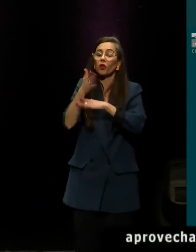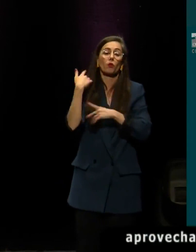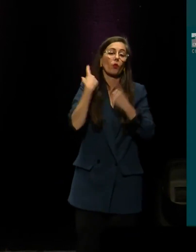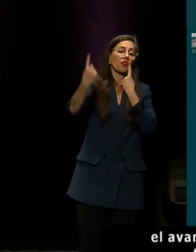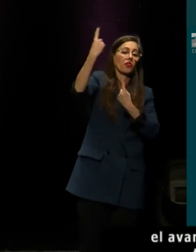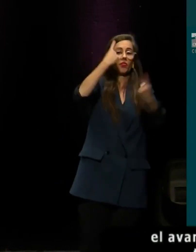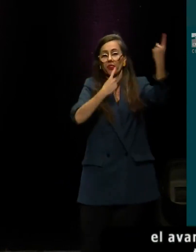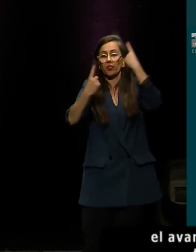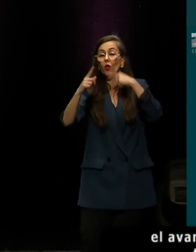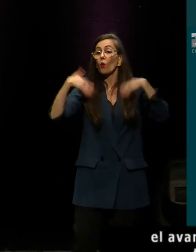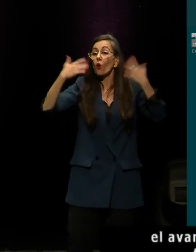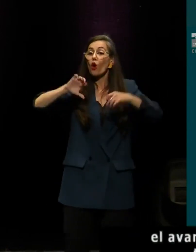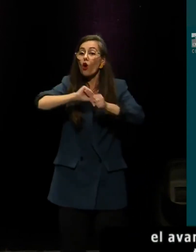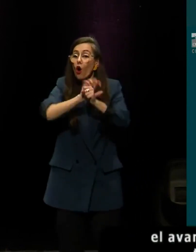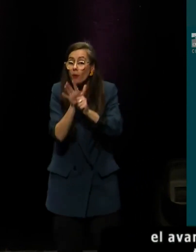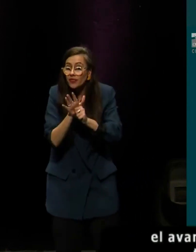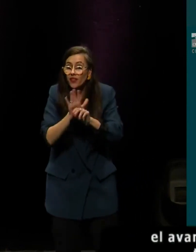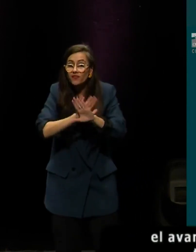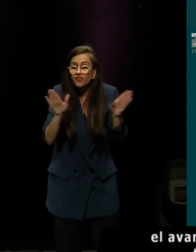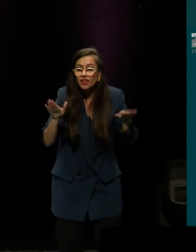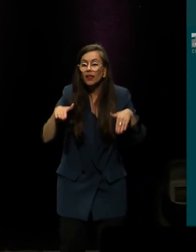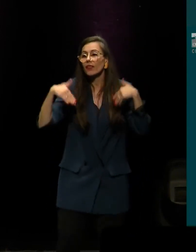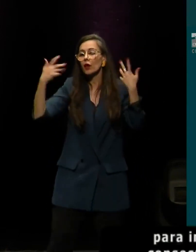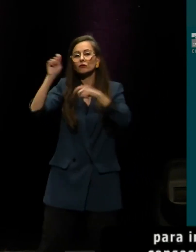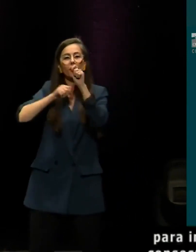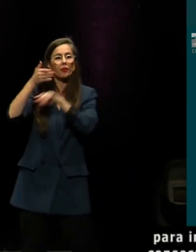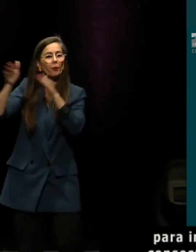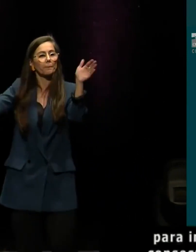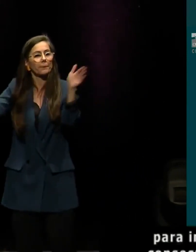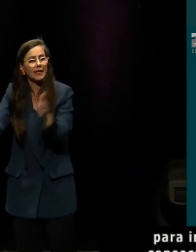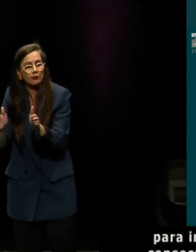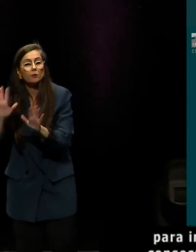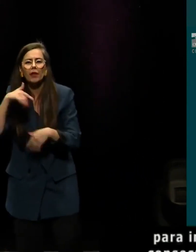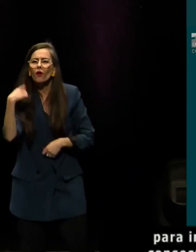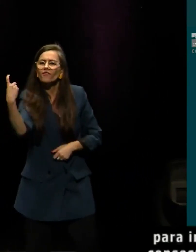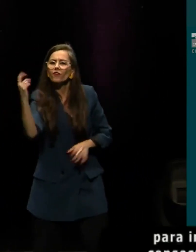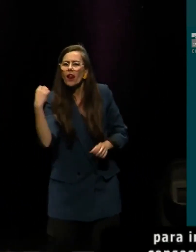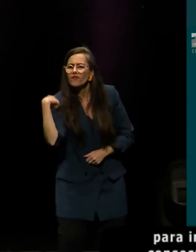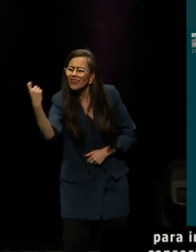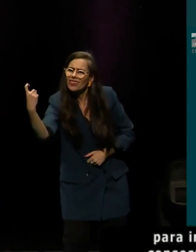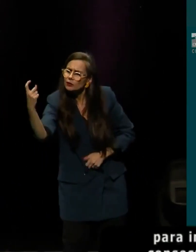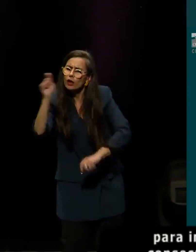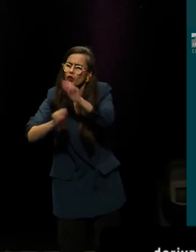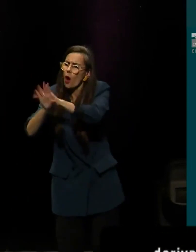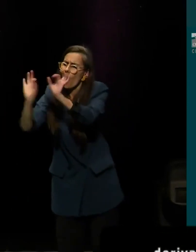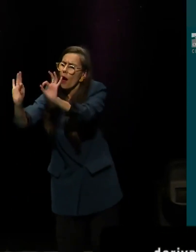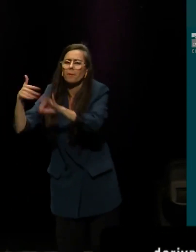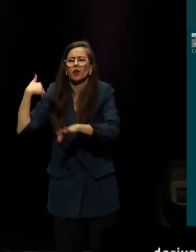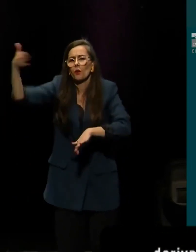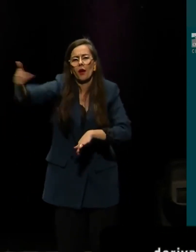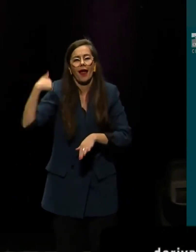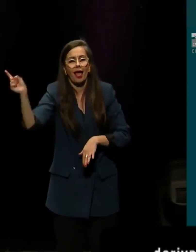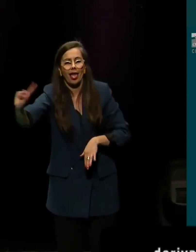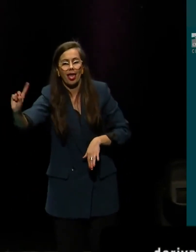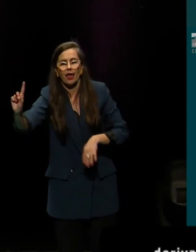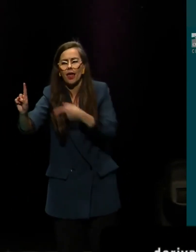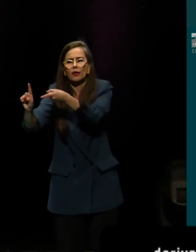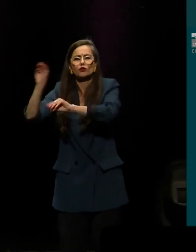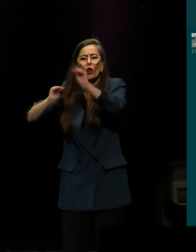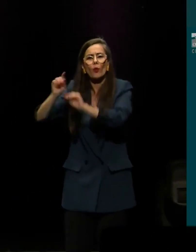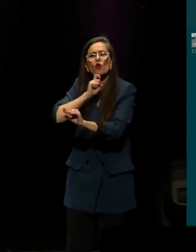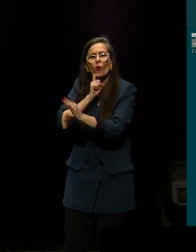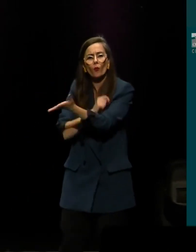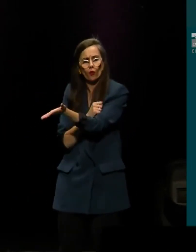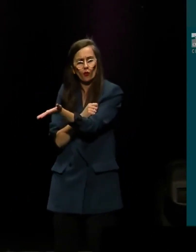estaba derivando de todo ello, ¿no? De la disminución de la participación en las asociaciones, de la disminución